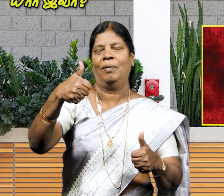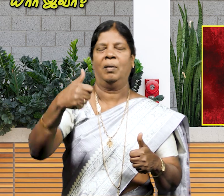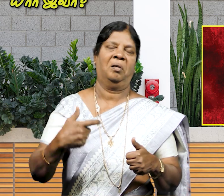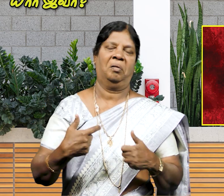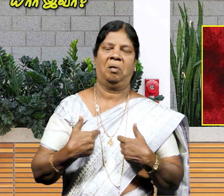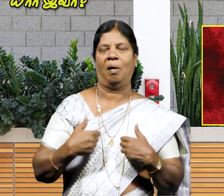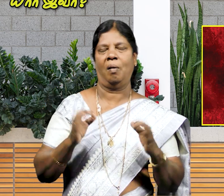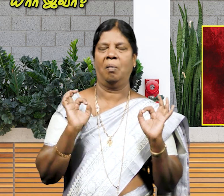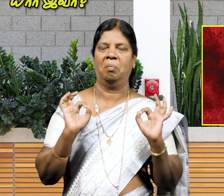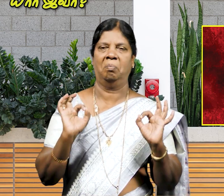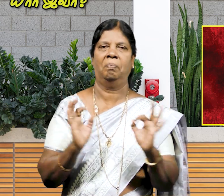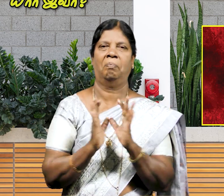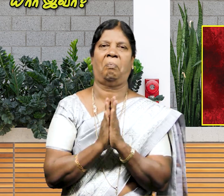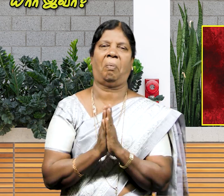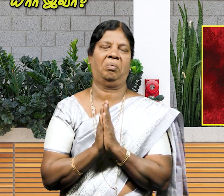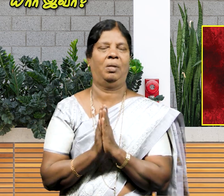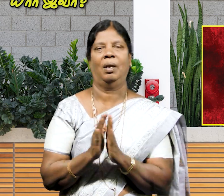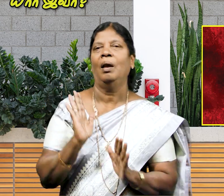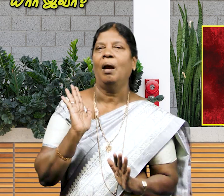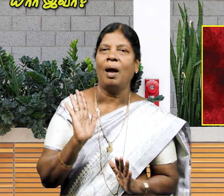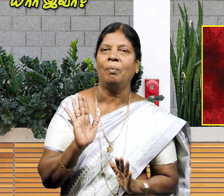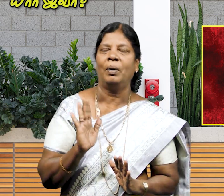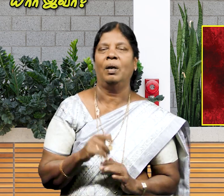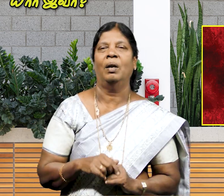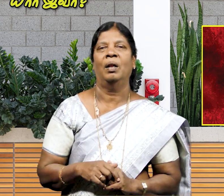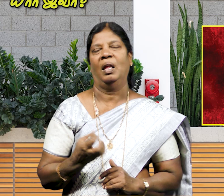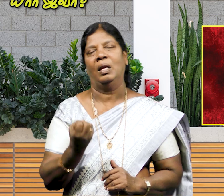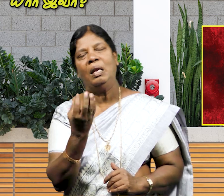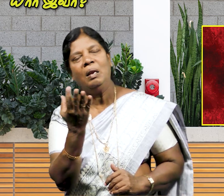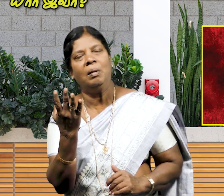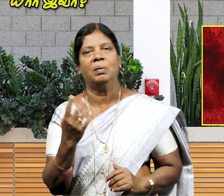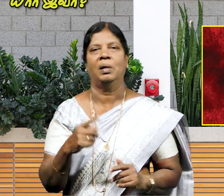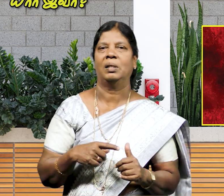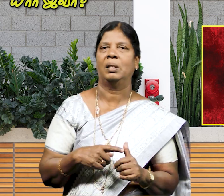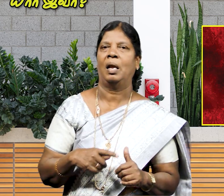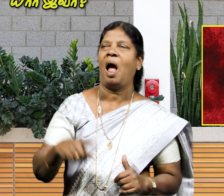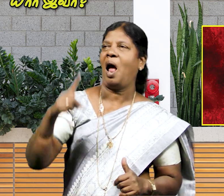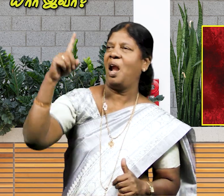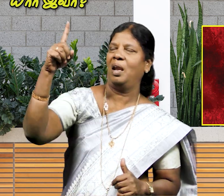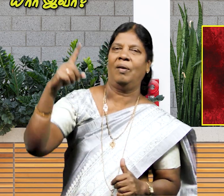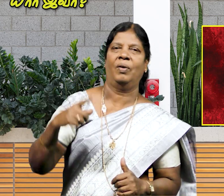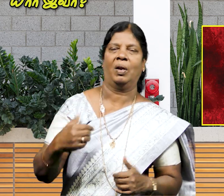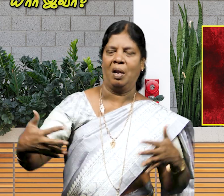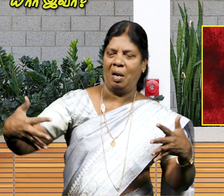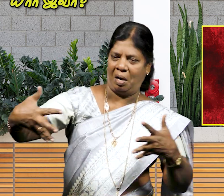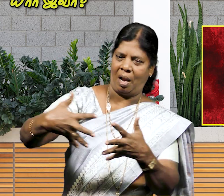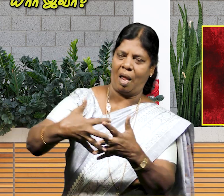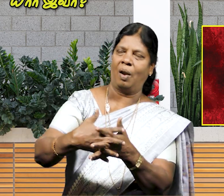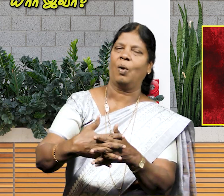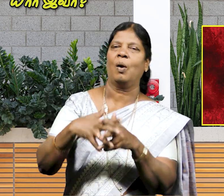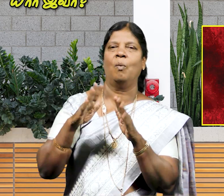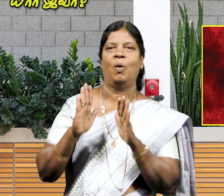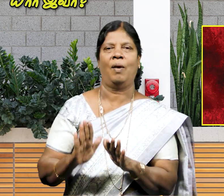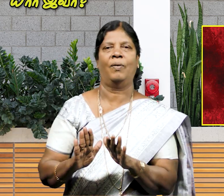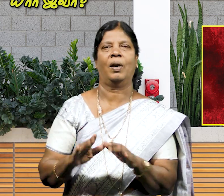தங்களை பக்தி கொண்டோராக இன்னும் ஆண்டவருக்கு நெருக்கம்